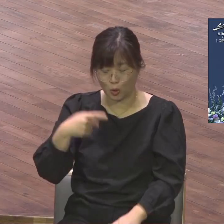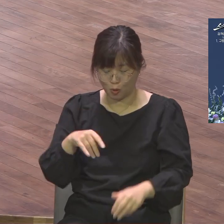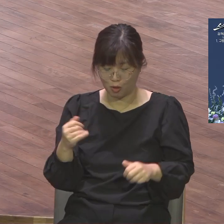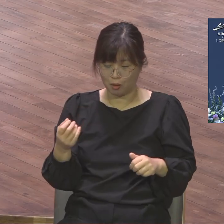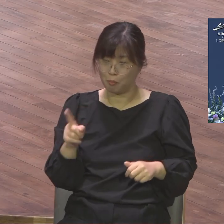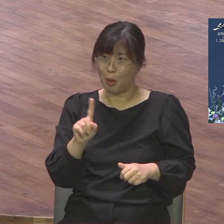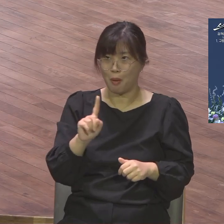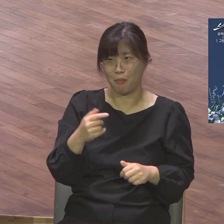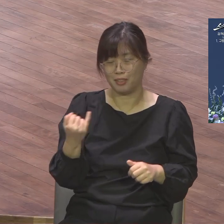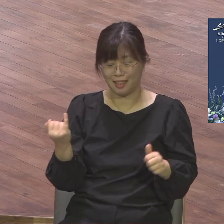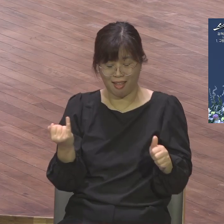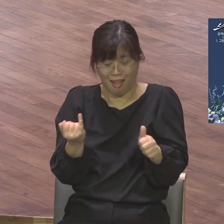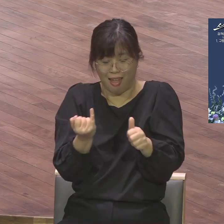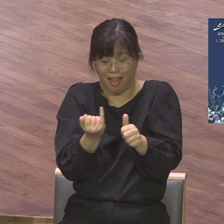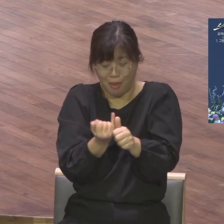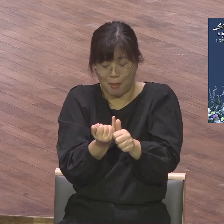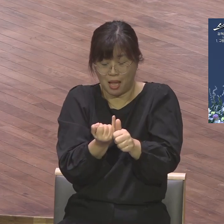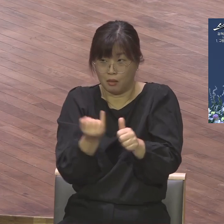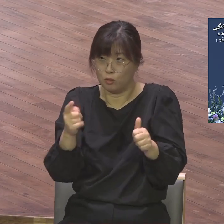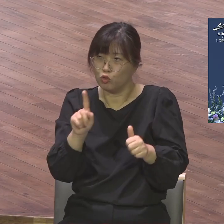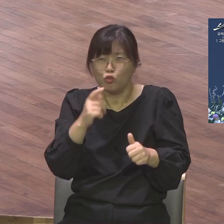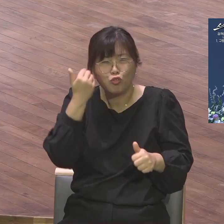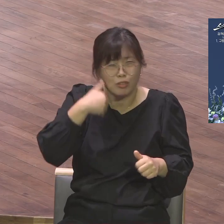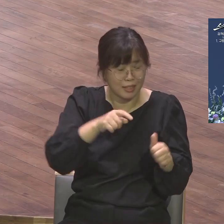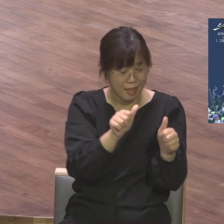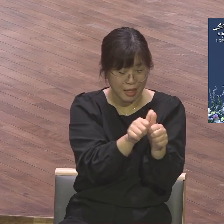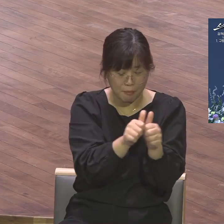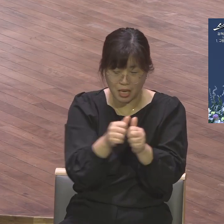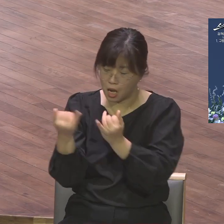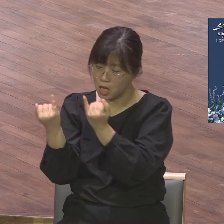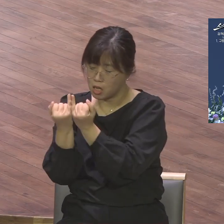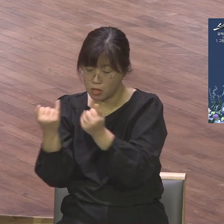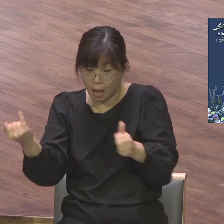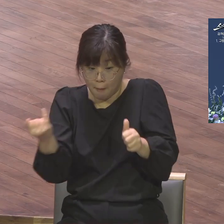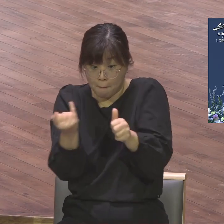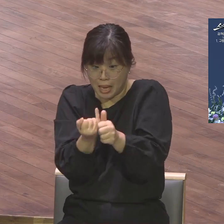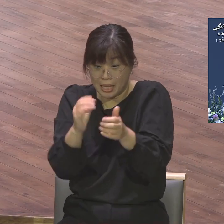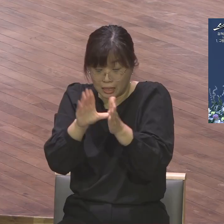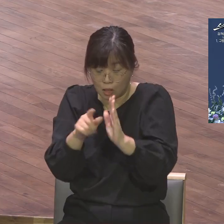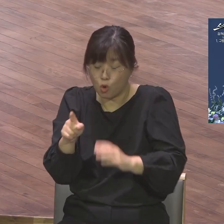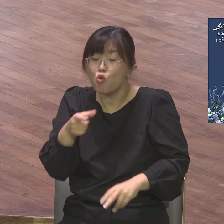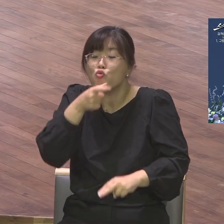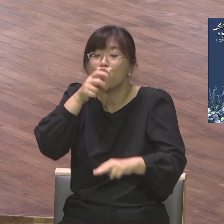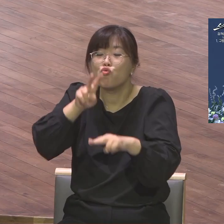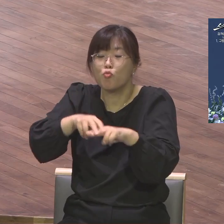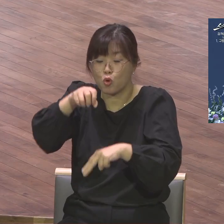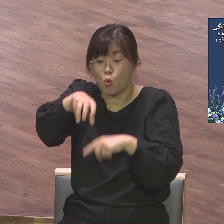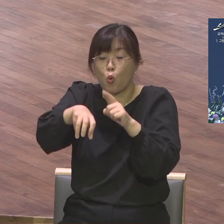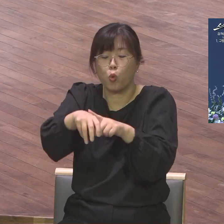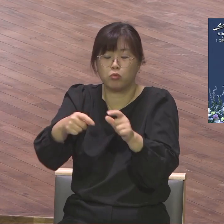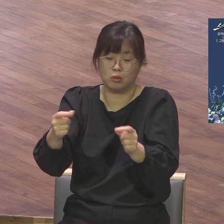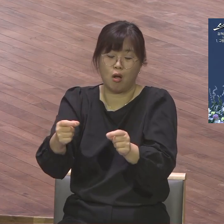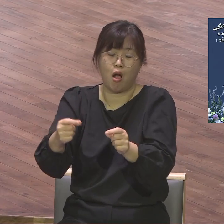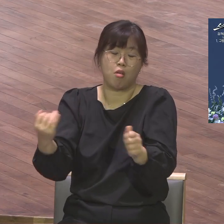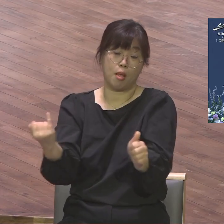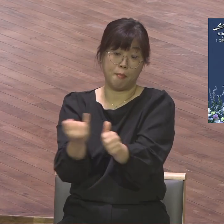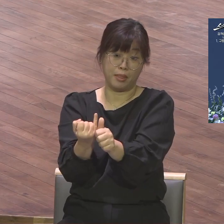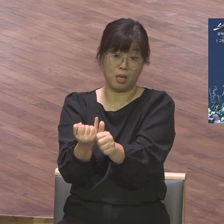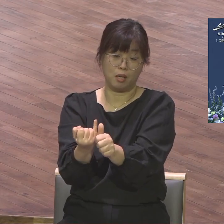우물에서 다 만났어요. 그만큼 우물은 생명과도 같았기 때문에 구원의 우물이라는 표현을 쓴